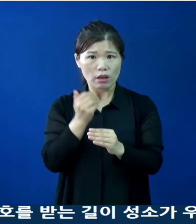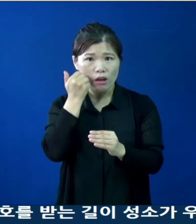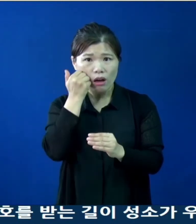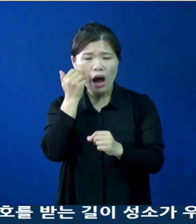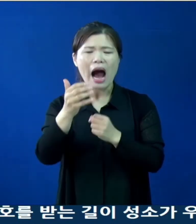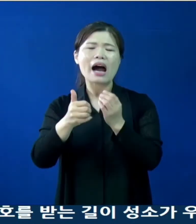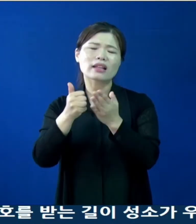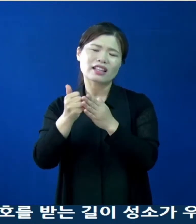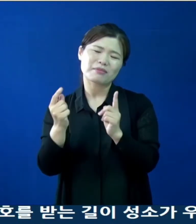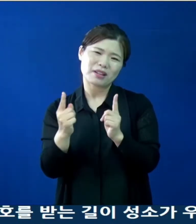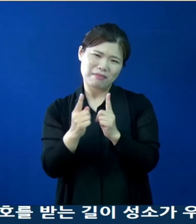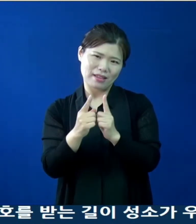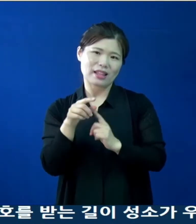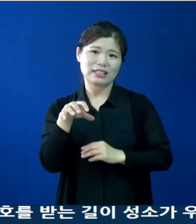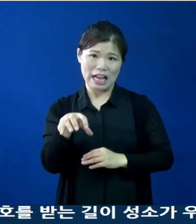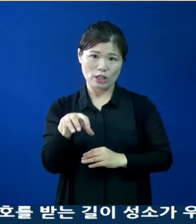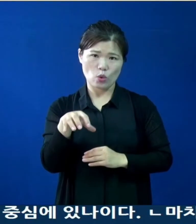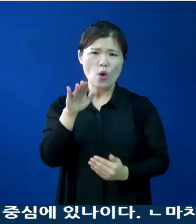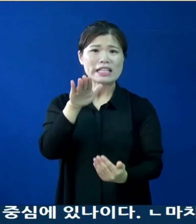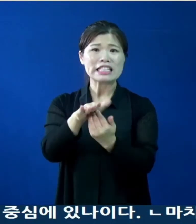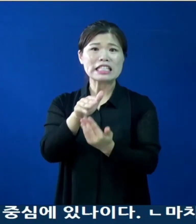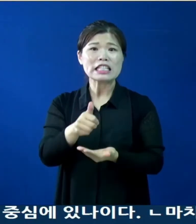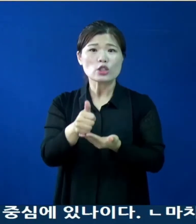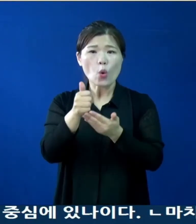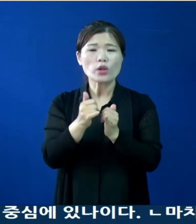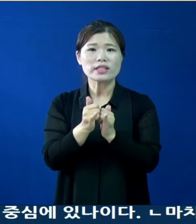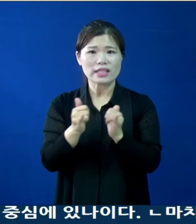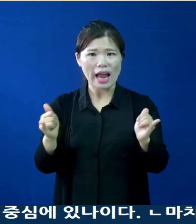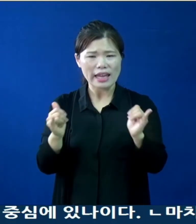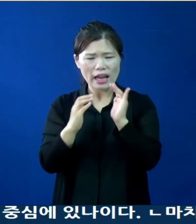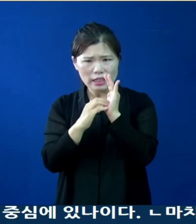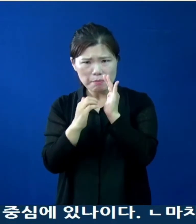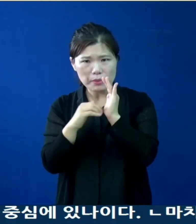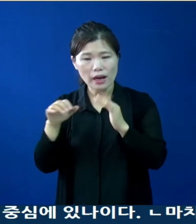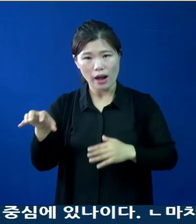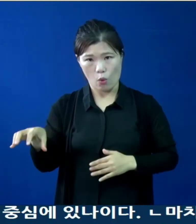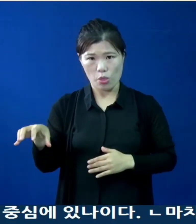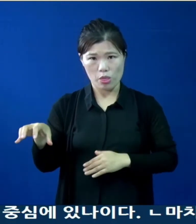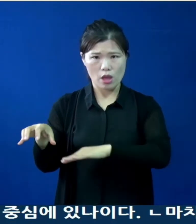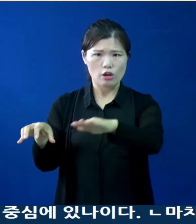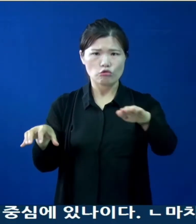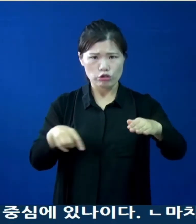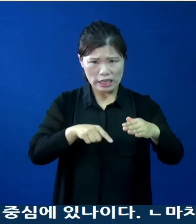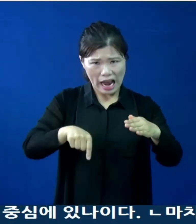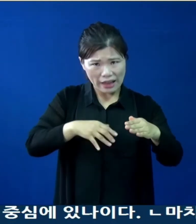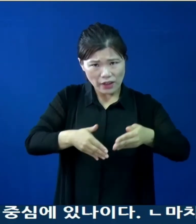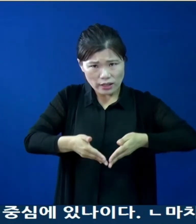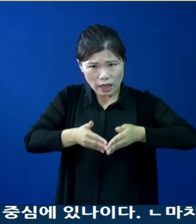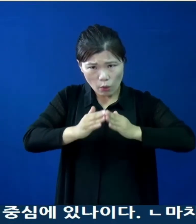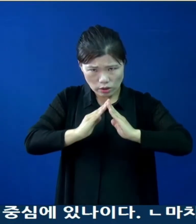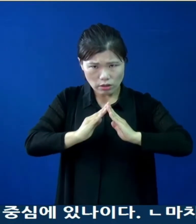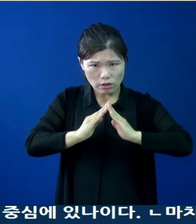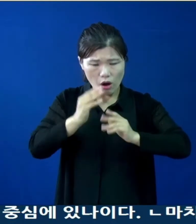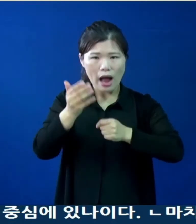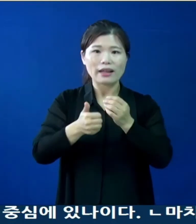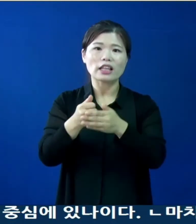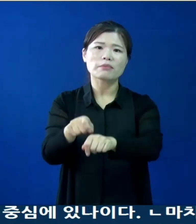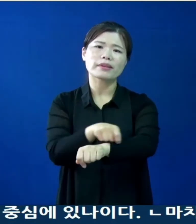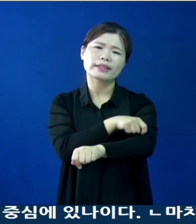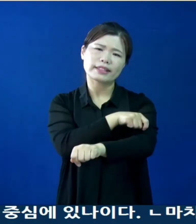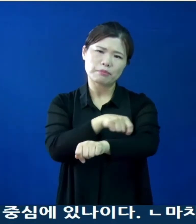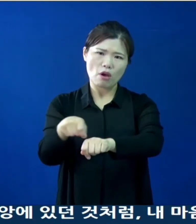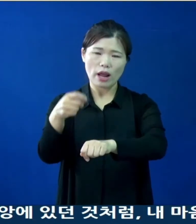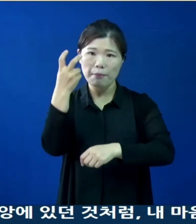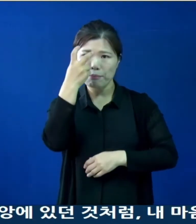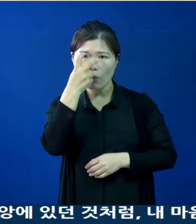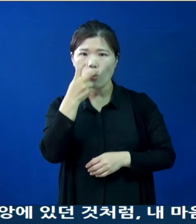만나는 장소, 지존자의 은밀한 곳, 그것이 우리 안에 세워짐으로 하나님의 특별한